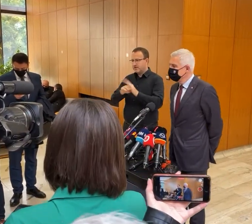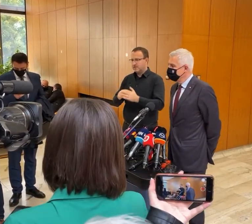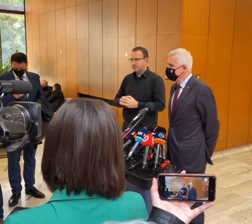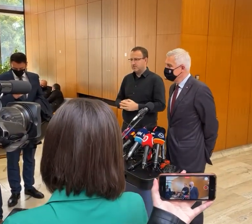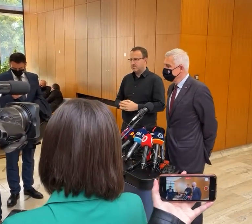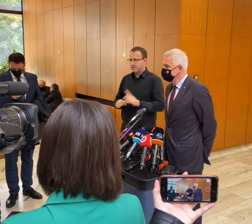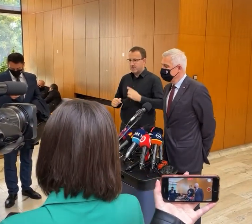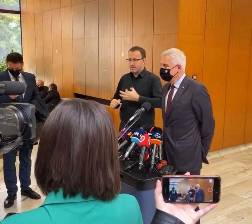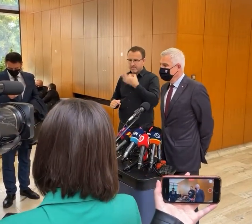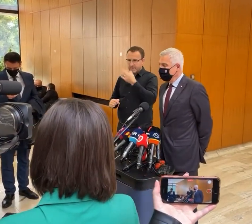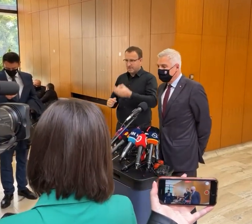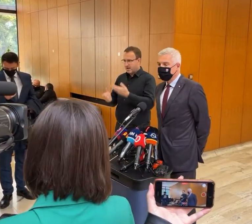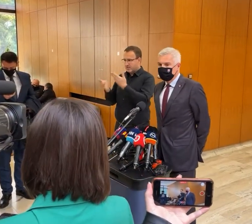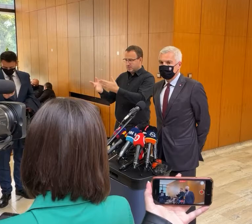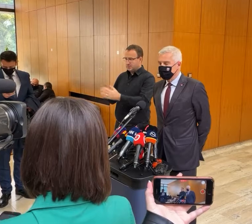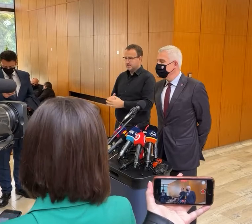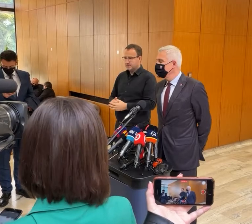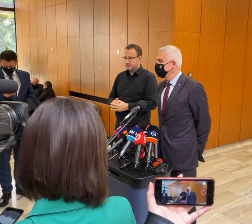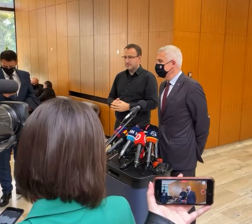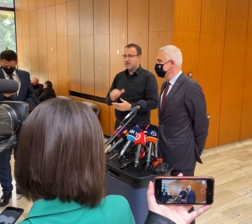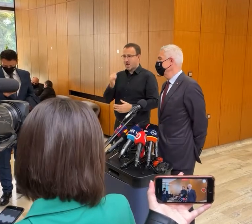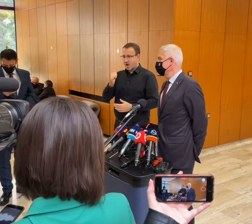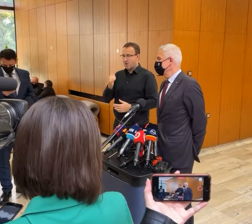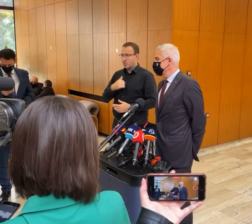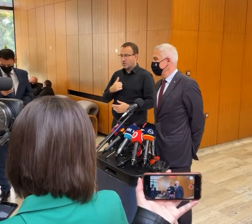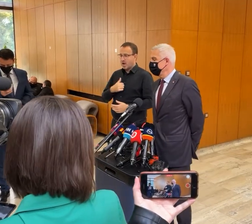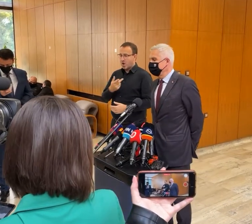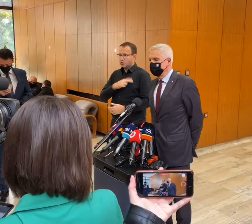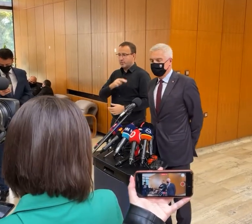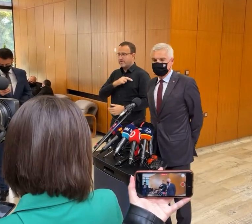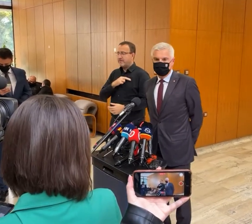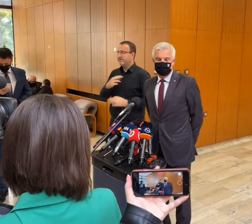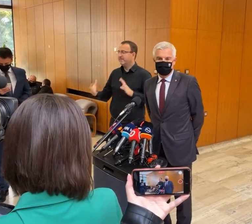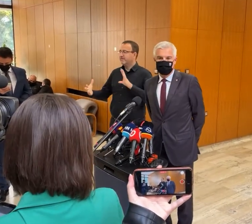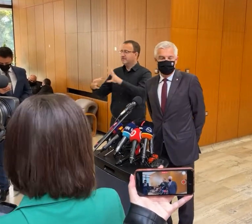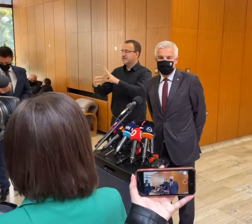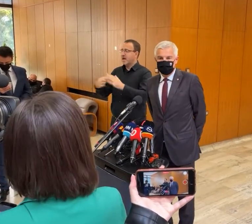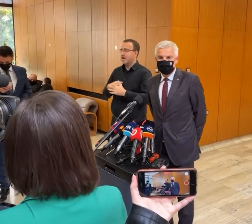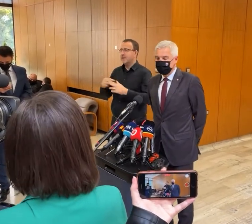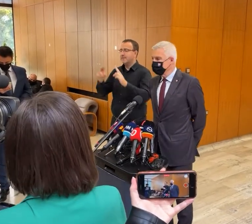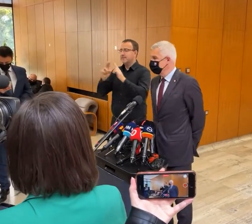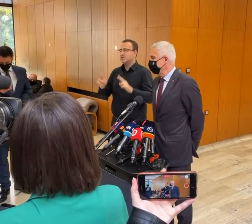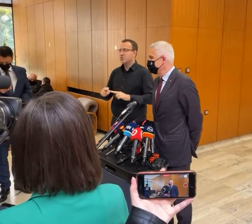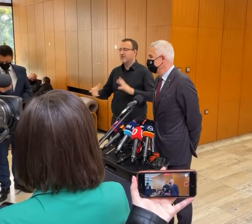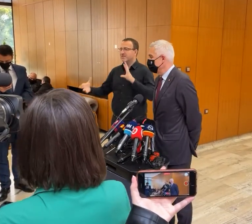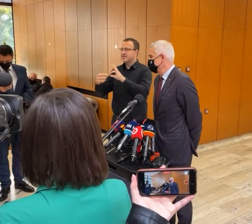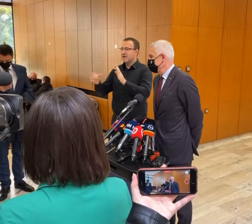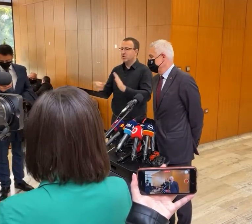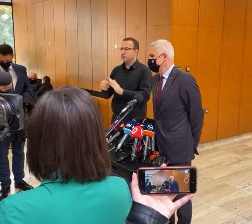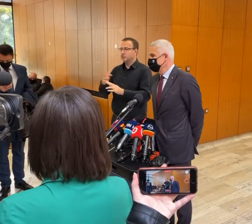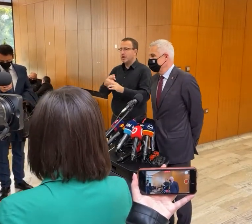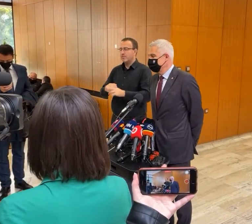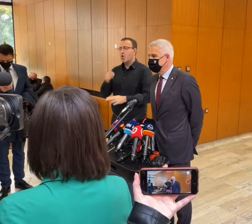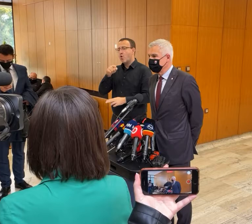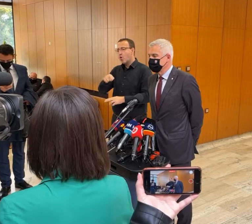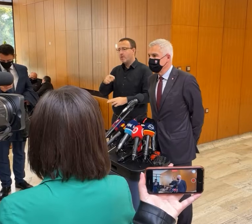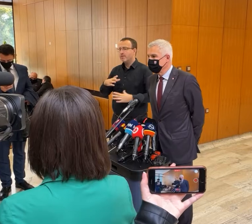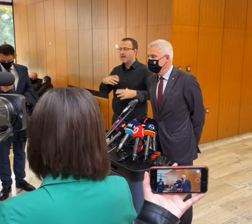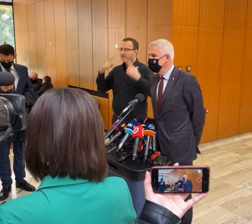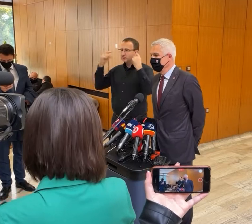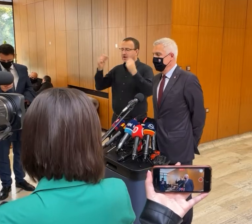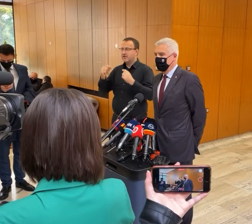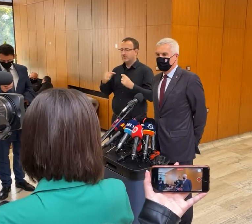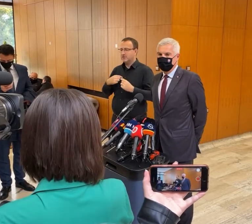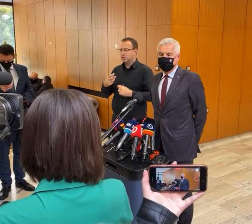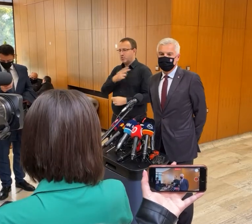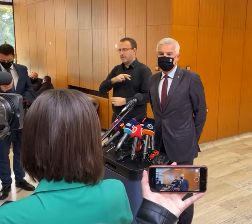sa teda pýtať jeho, alebo s tým odporúčam? Áno, ja zodpovedám za vzťahy, z medzinárodné vzťahy so štátmi, on zodpovedá za vzťahy s